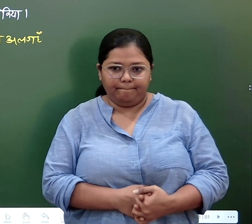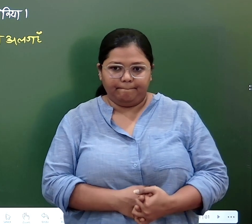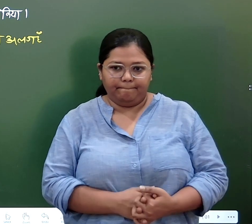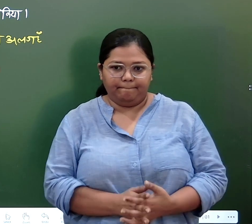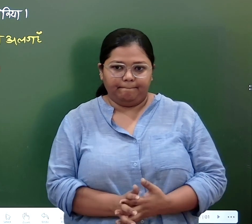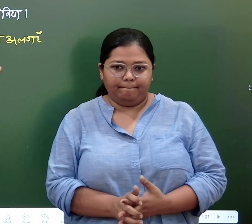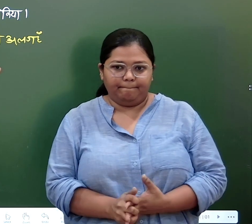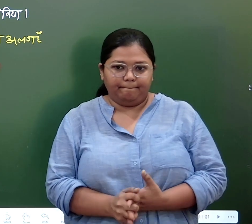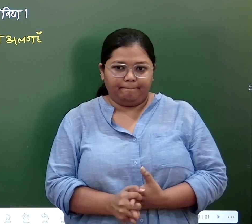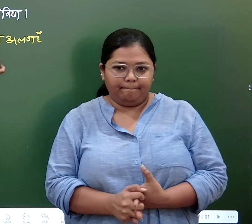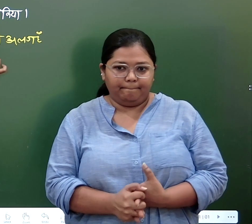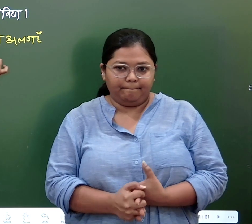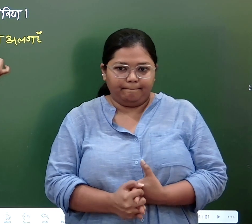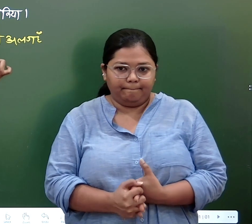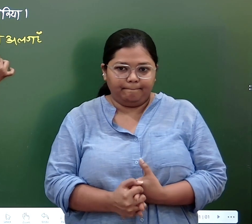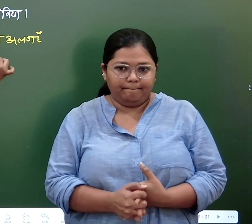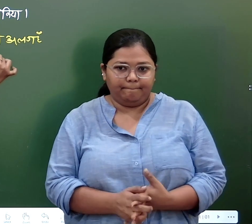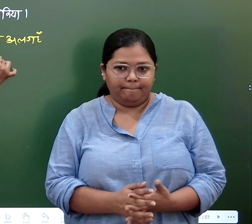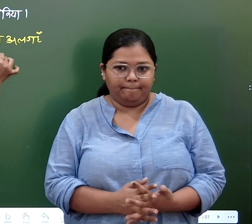असंभव है,